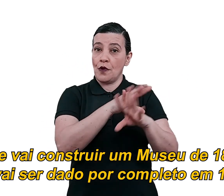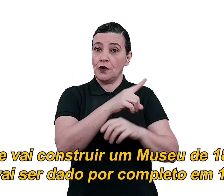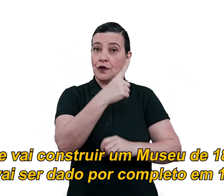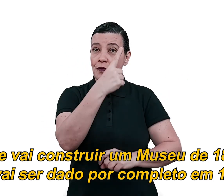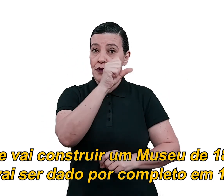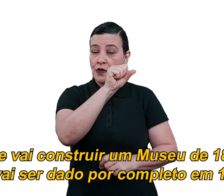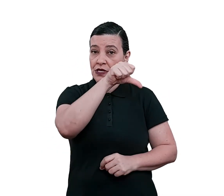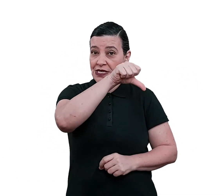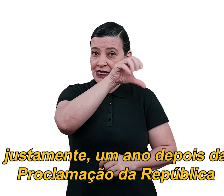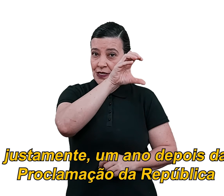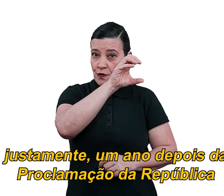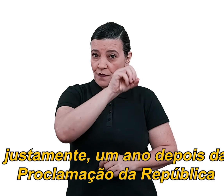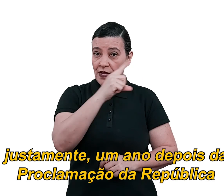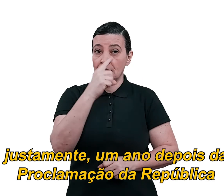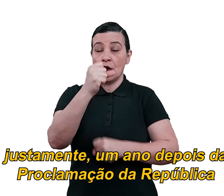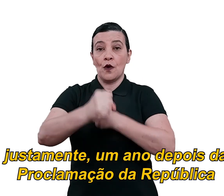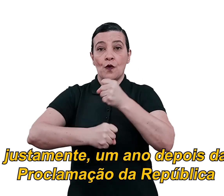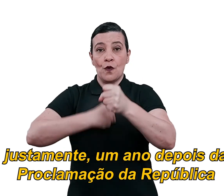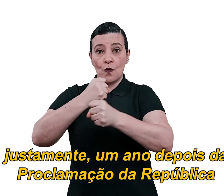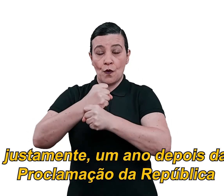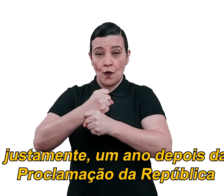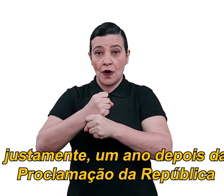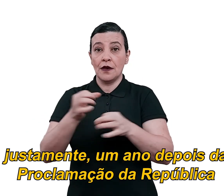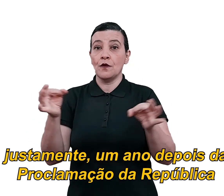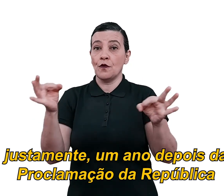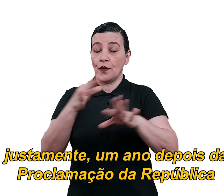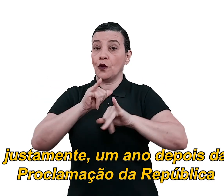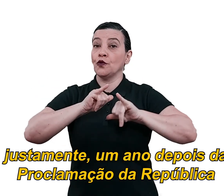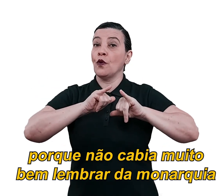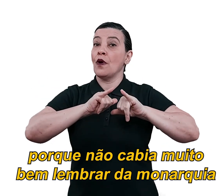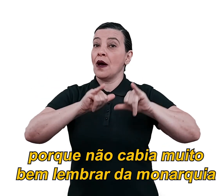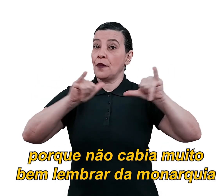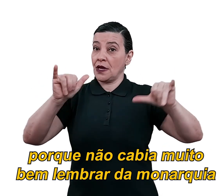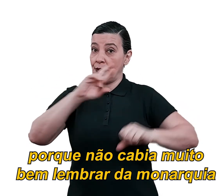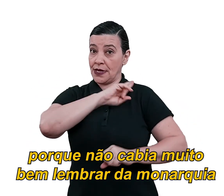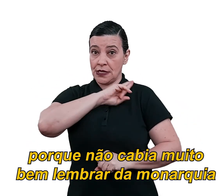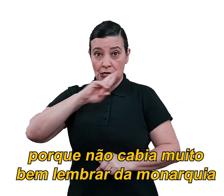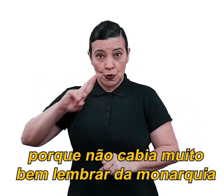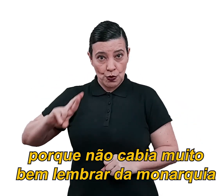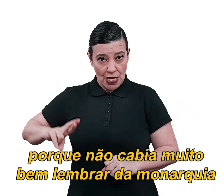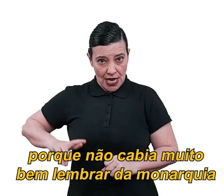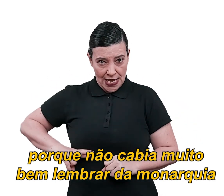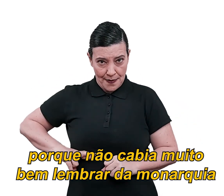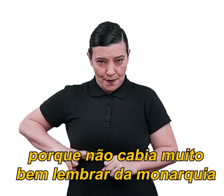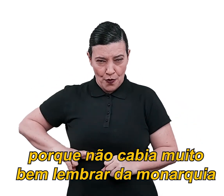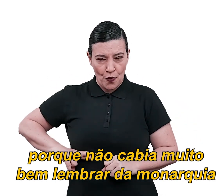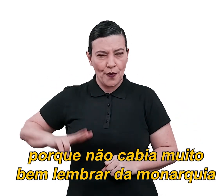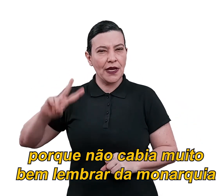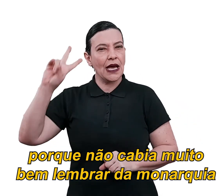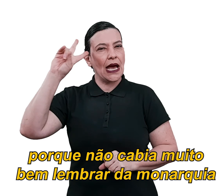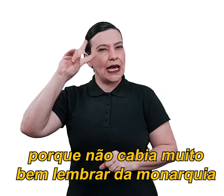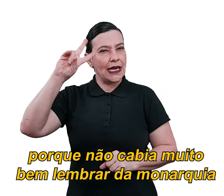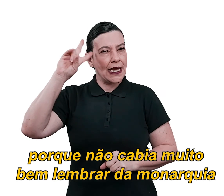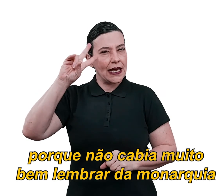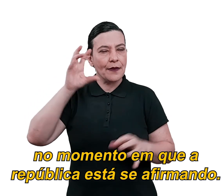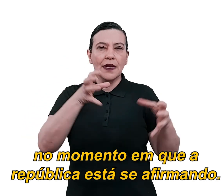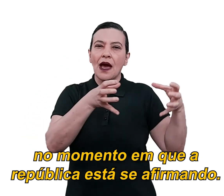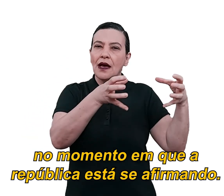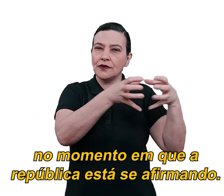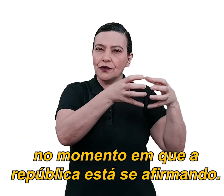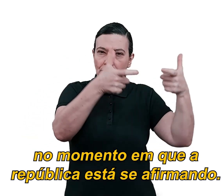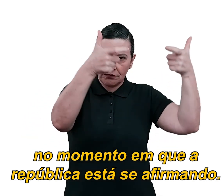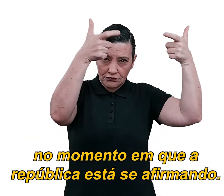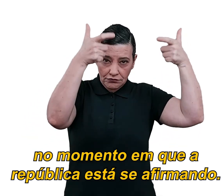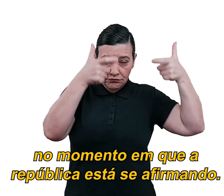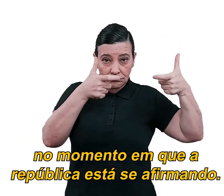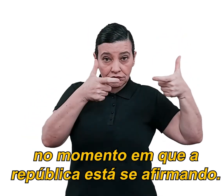completo em 1890, justamente um ano depois da proclamação da República, né, porque não cabia muito bem lembrar da monarquia no momento